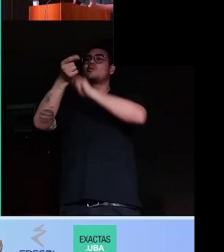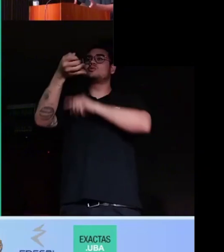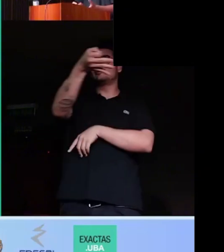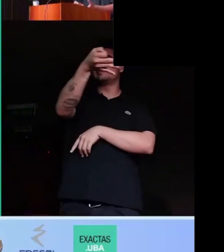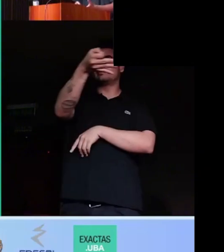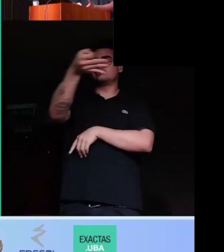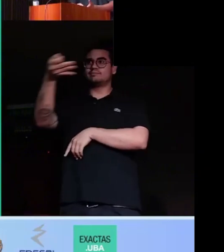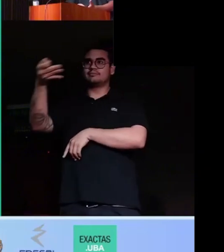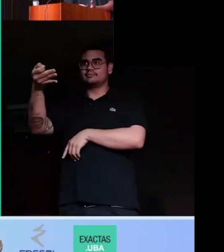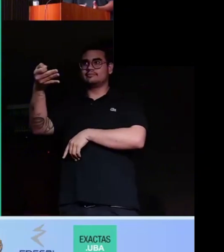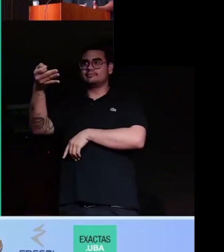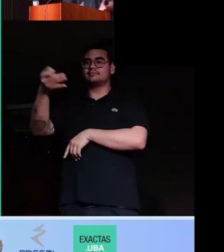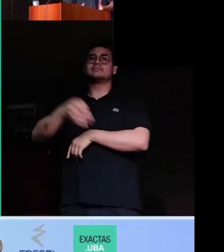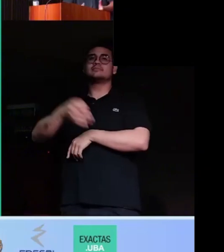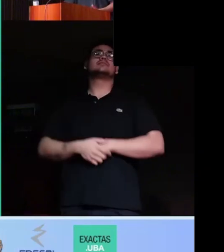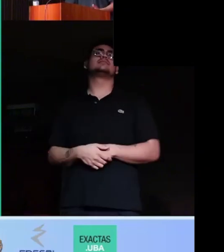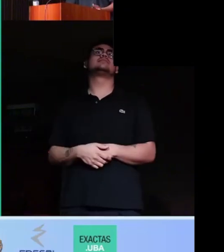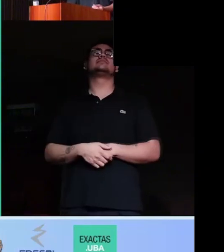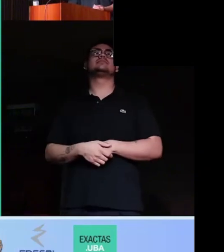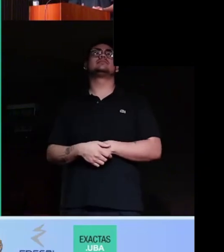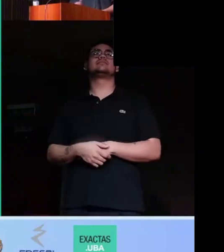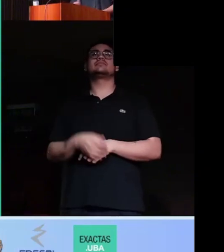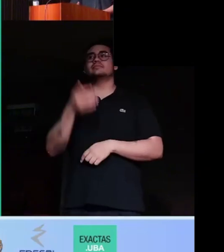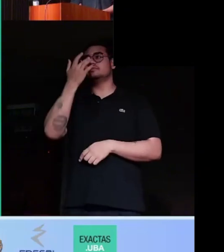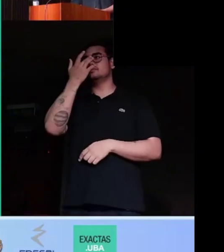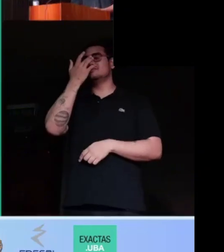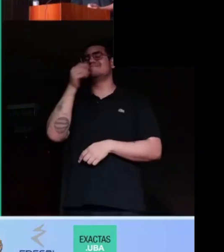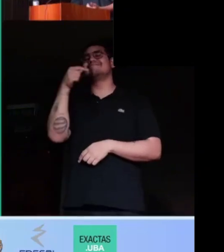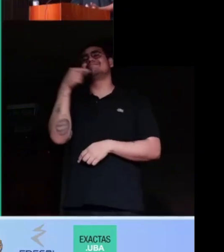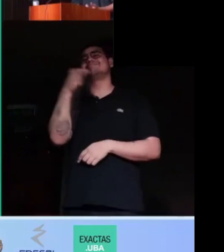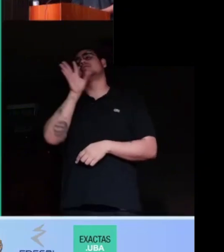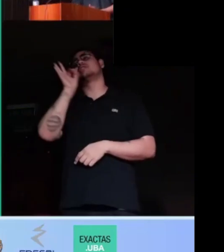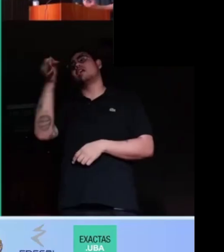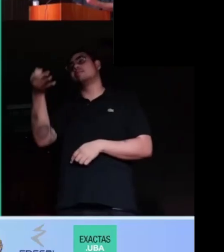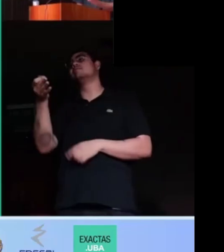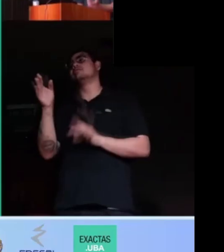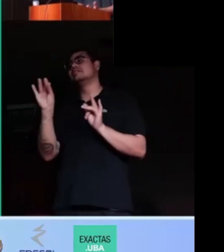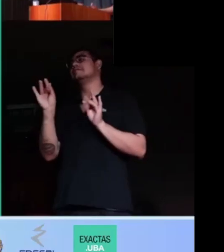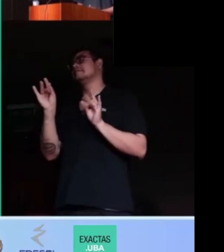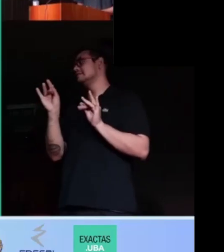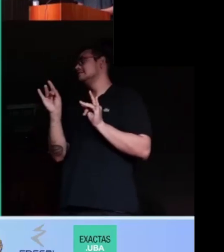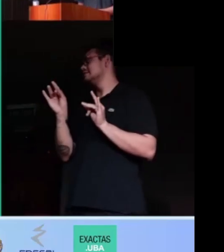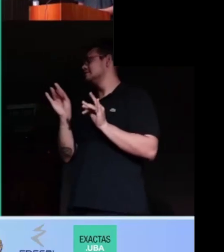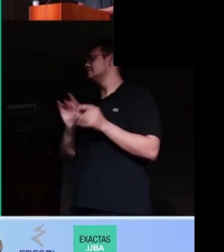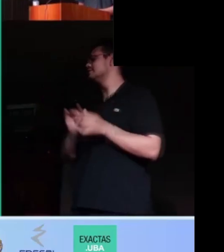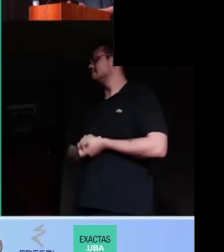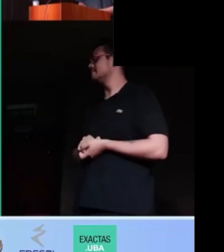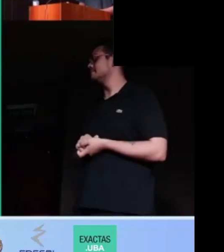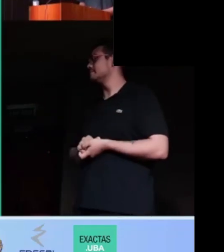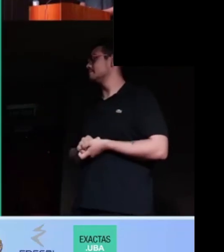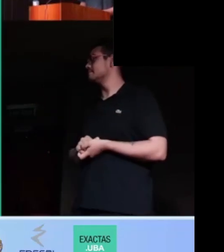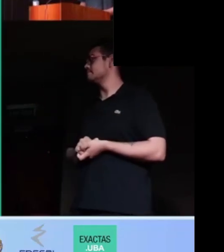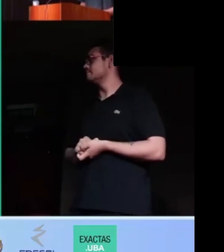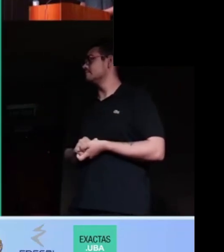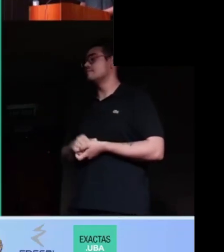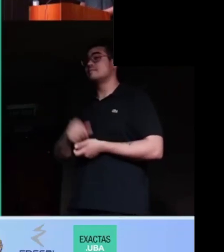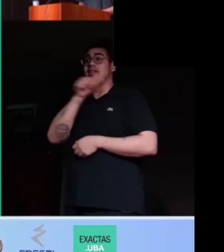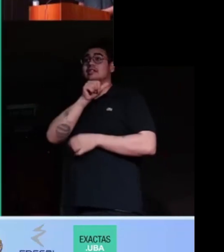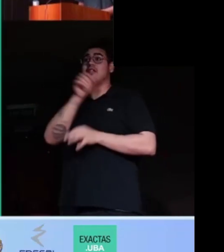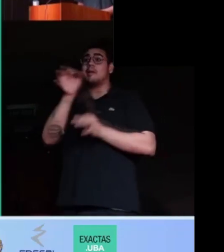demás. De nuevo, esto es bastante complejo y no mencioné, pero este proyecto trabajé solo,